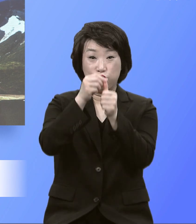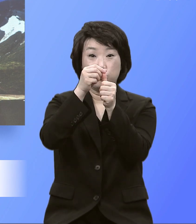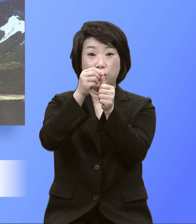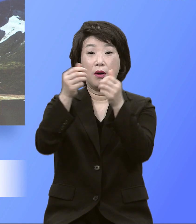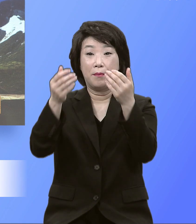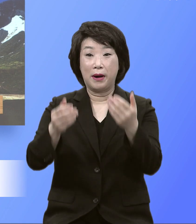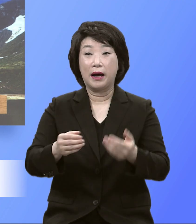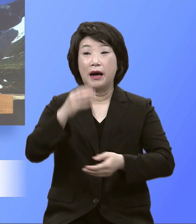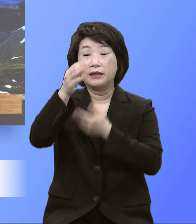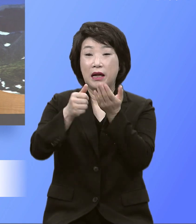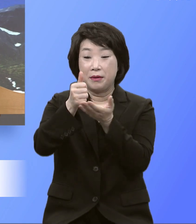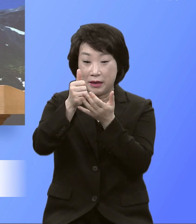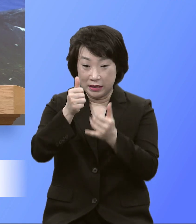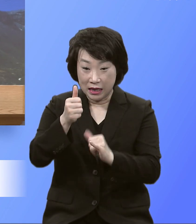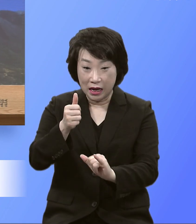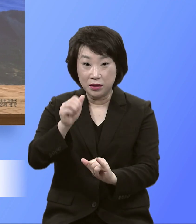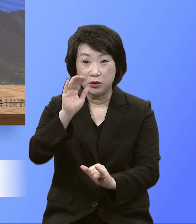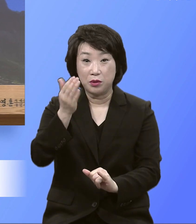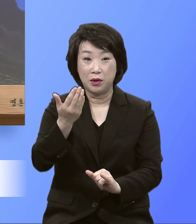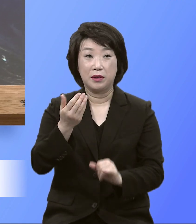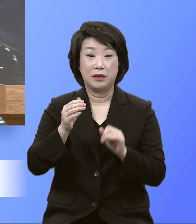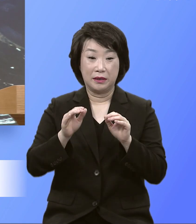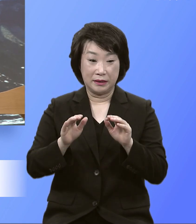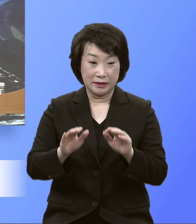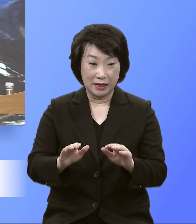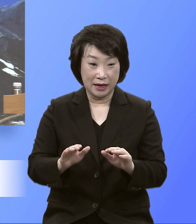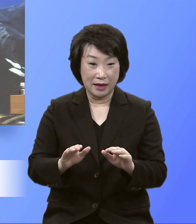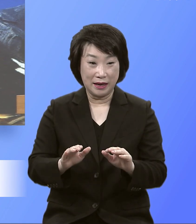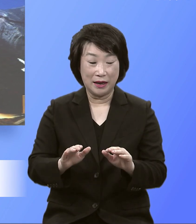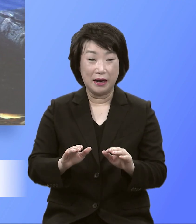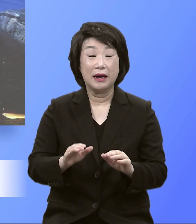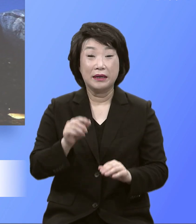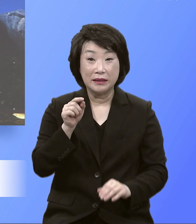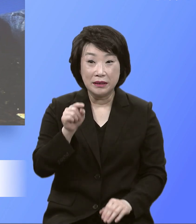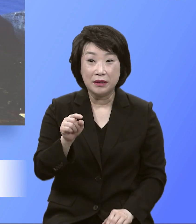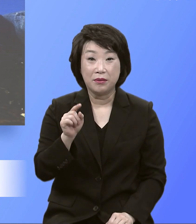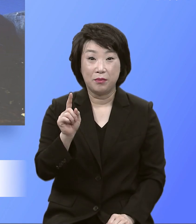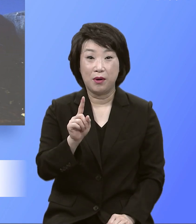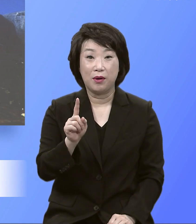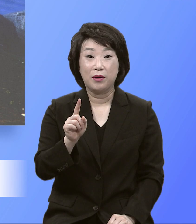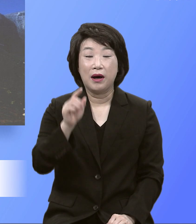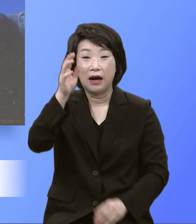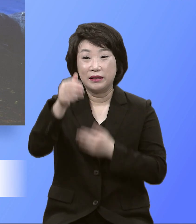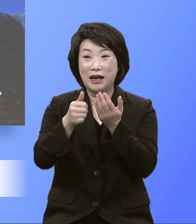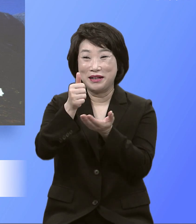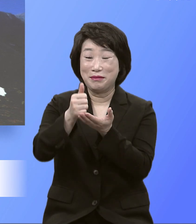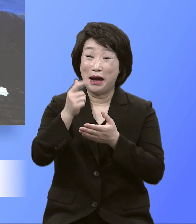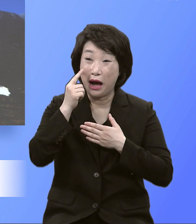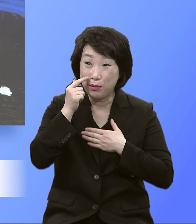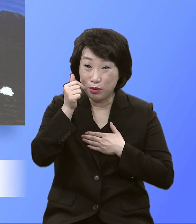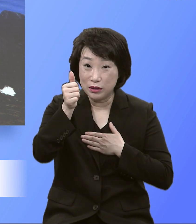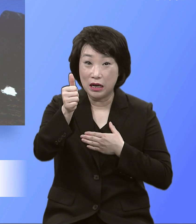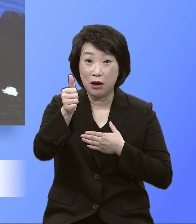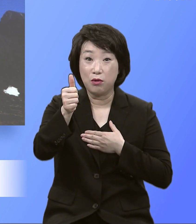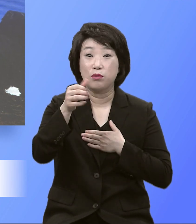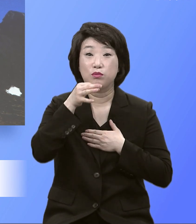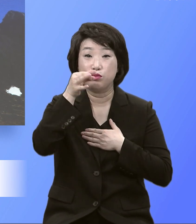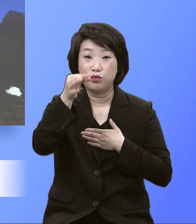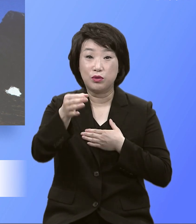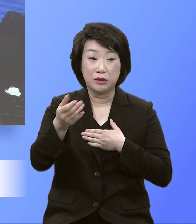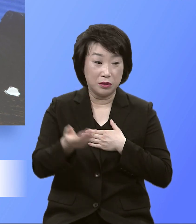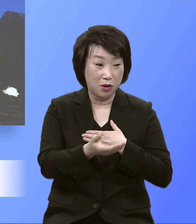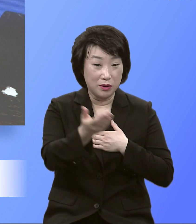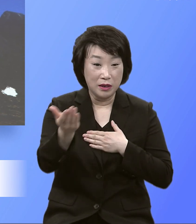구원받아 하나님의 자녀가 된, 다시 말해서 하나님을 아버지라 부르는